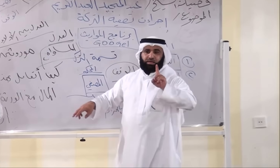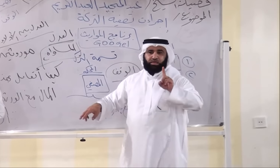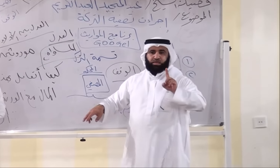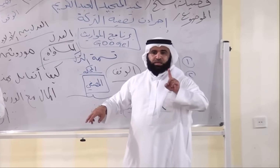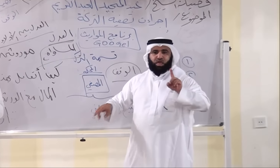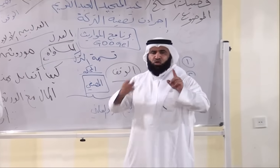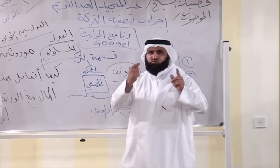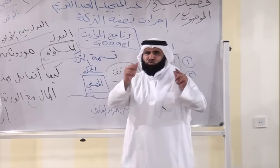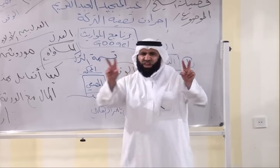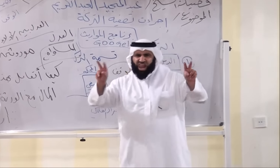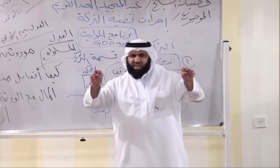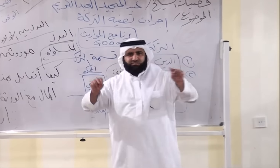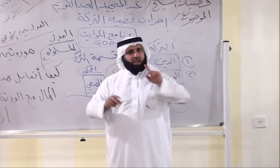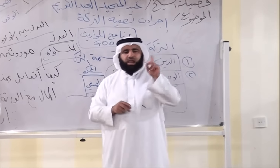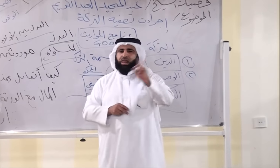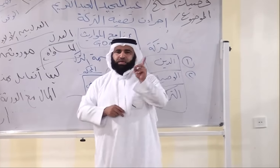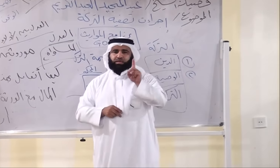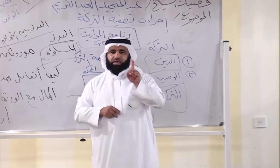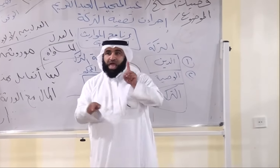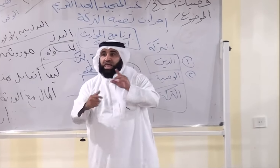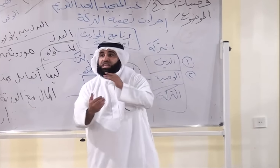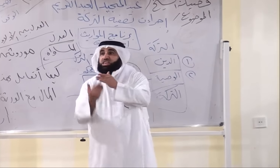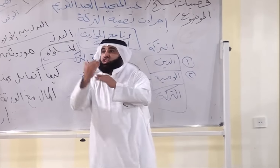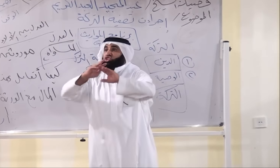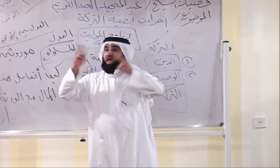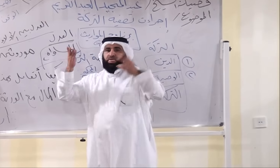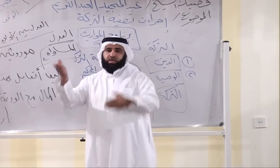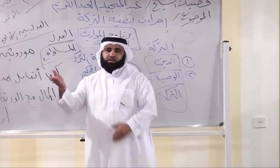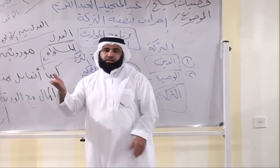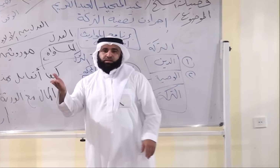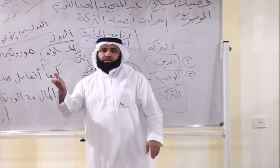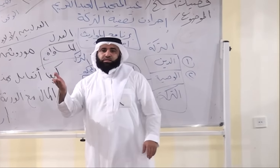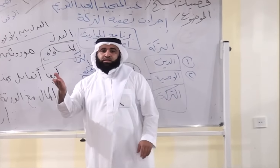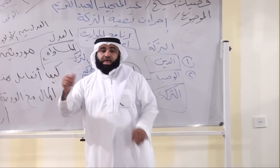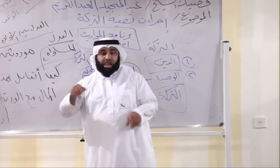بمقدار نفسها، ولكن حسب المتغيرات.